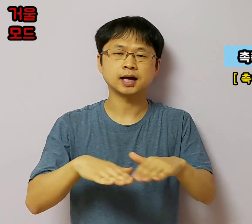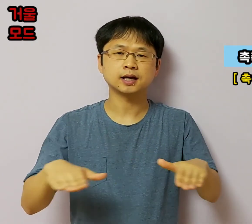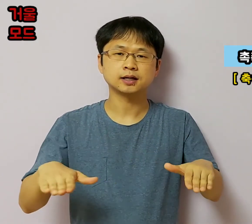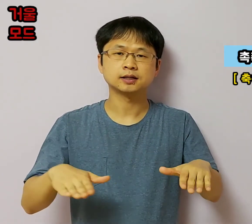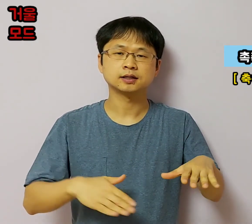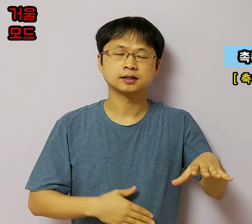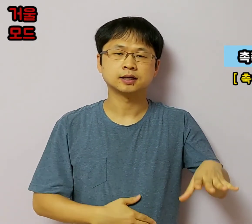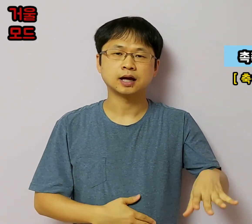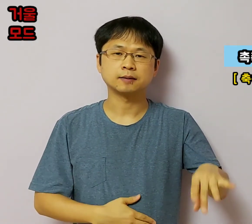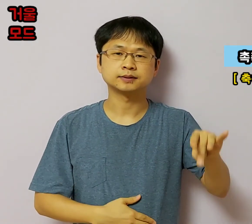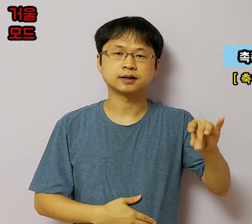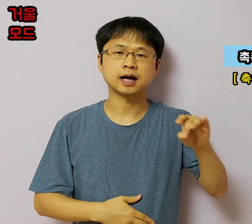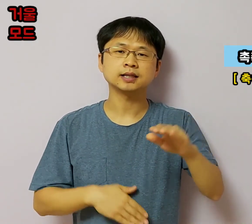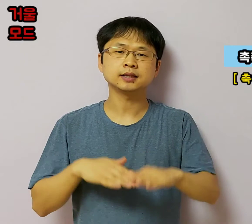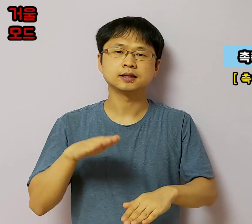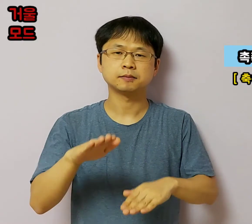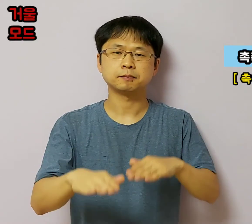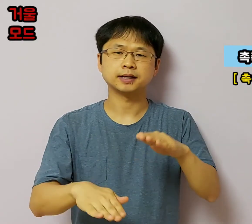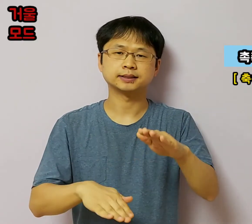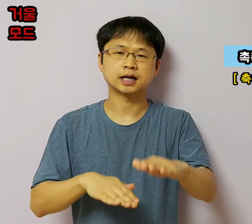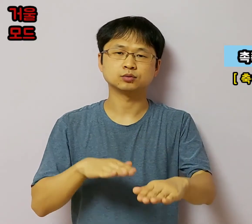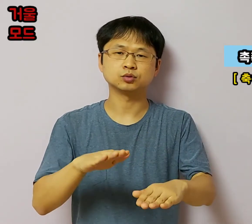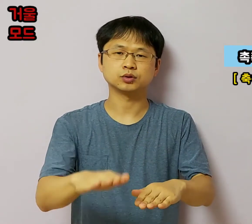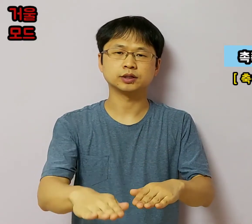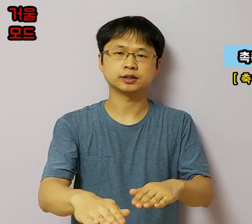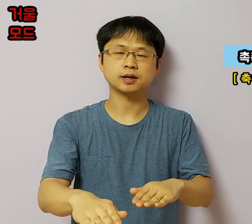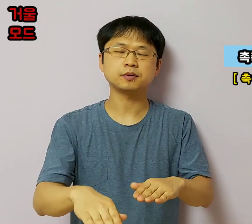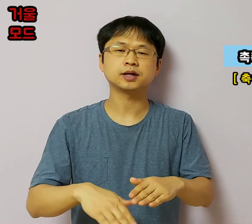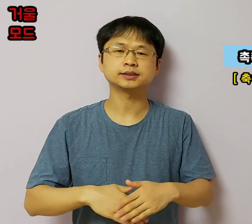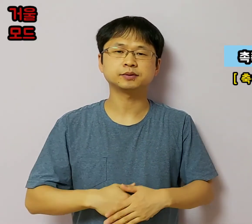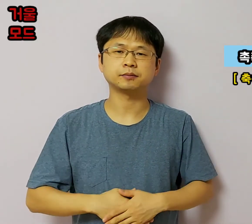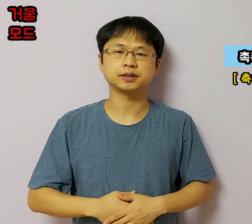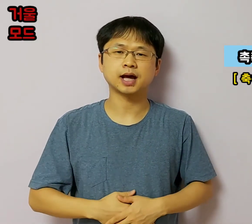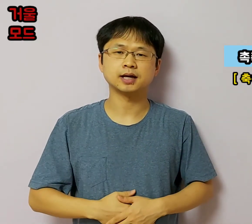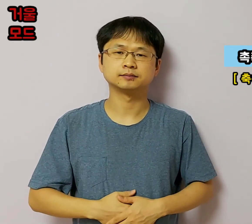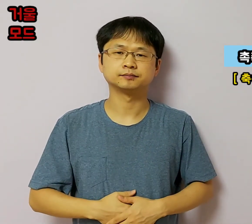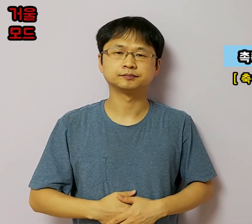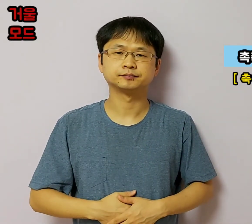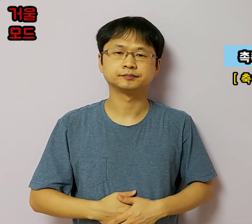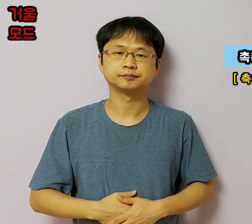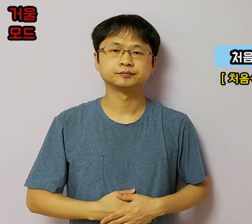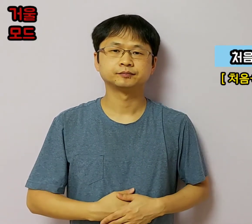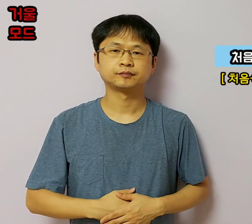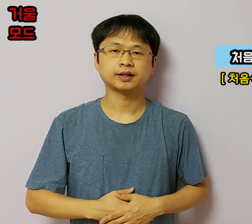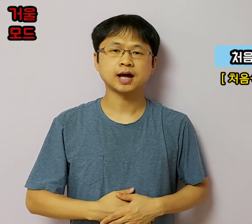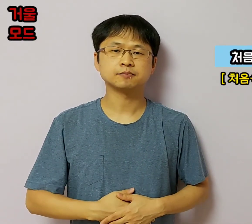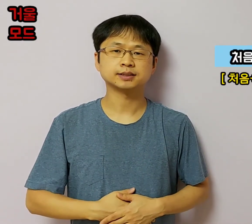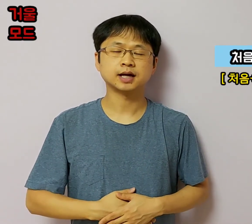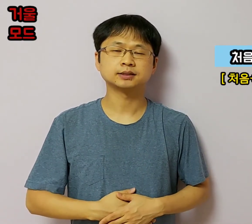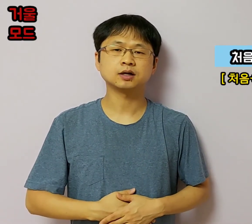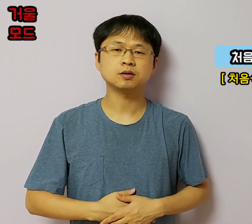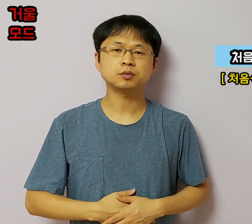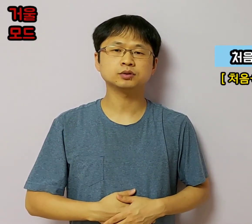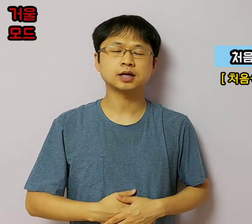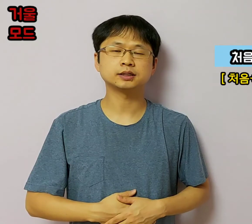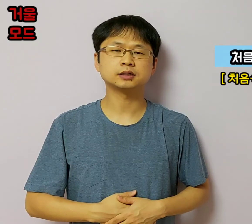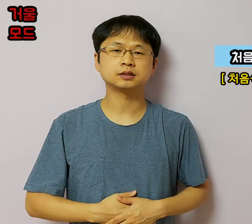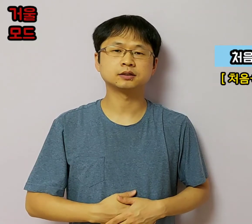땅바닥, 앞서간 발자국 이렇게 표현하시면 됩니다. 네, 다음 가사 처음 보는 하늘